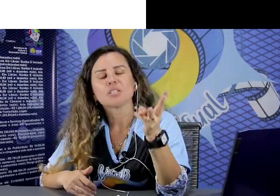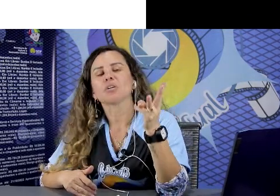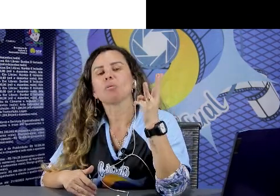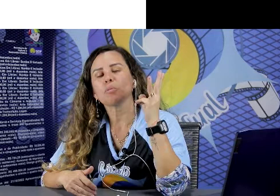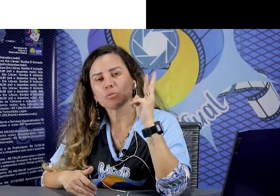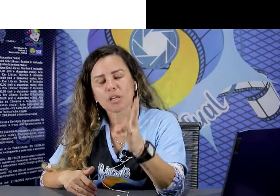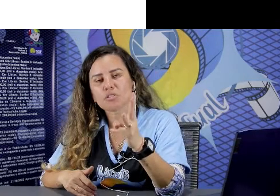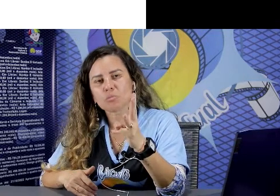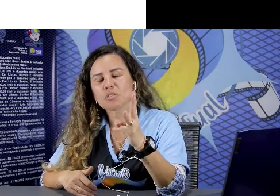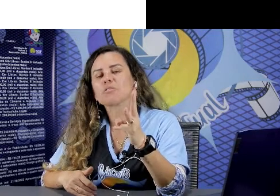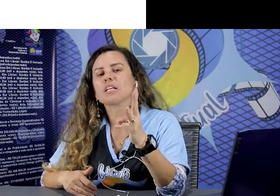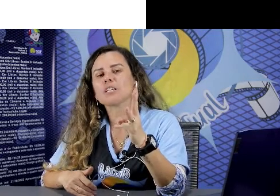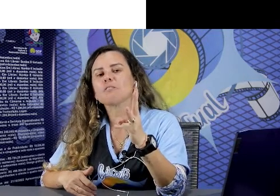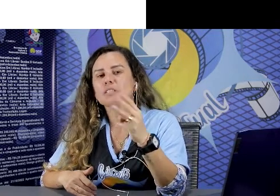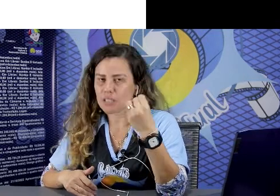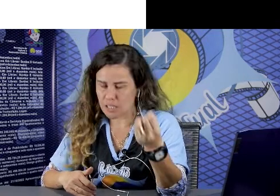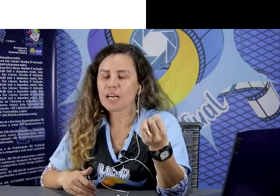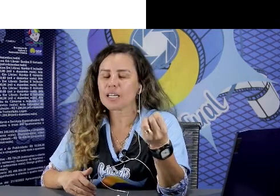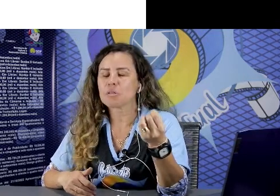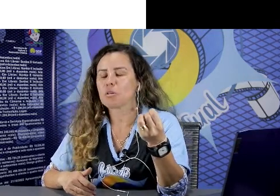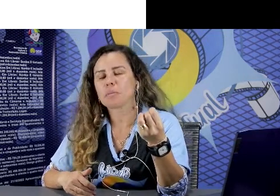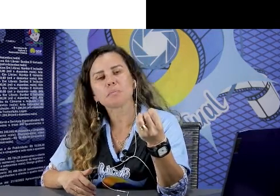como português como segunda língua e a Libras como a primeira.